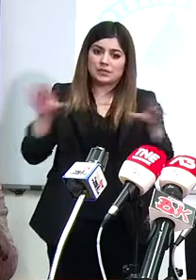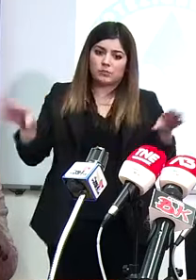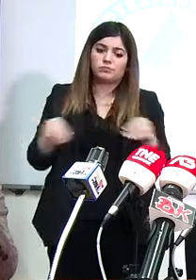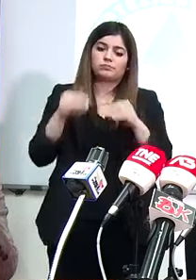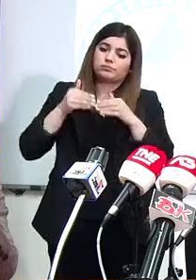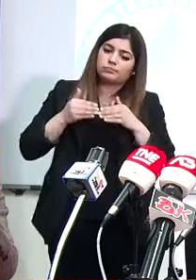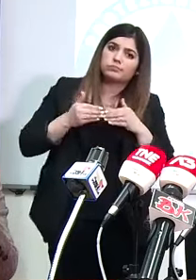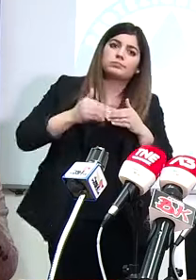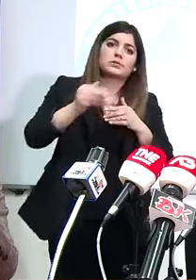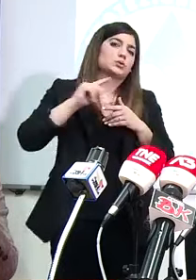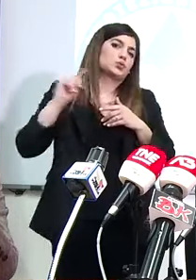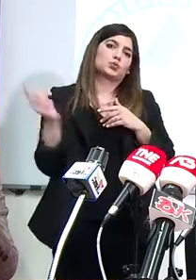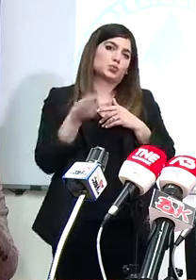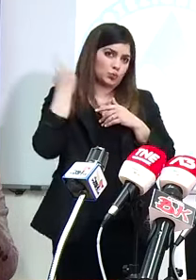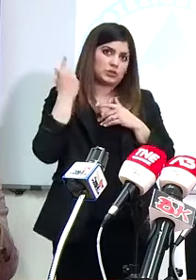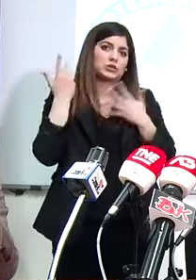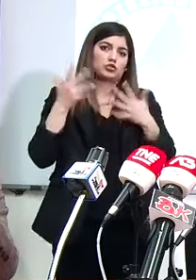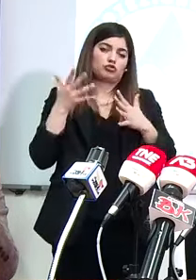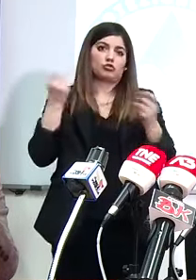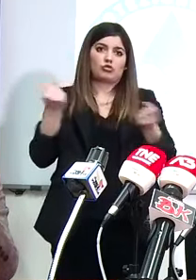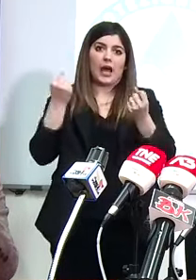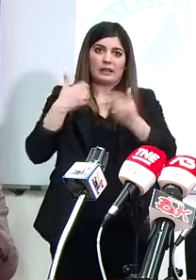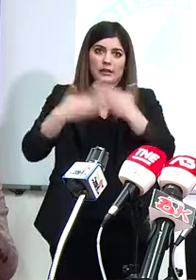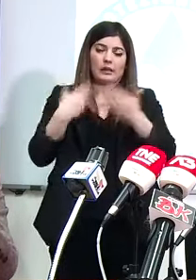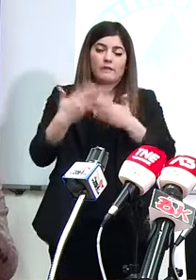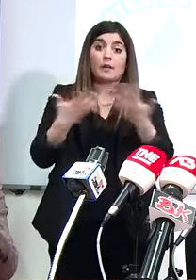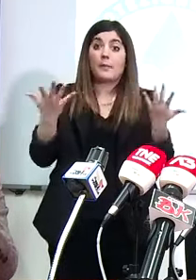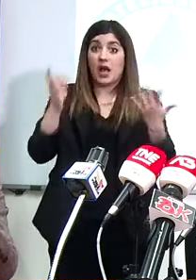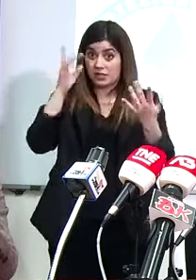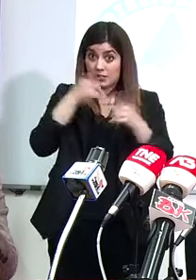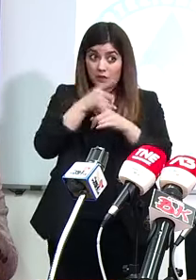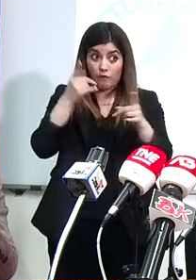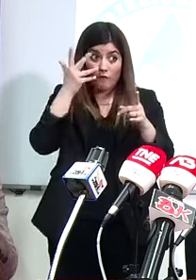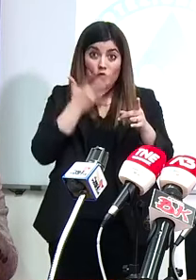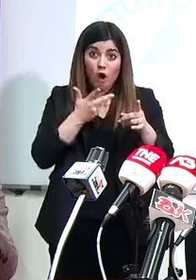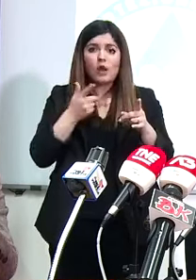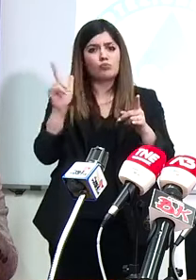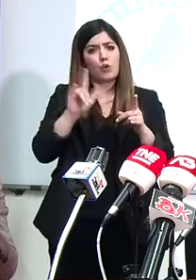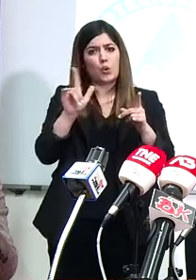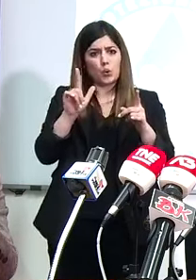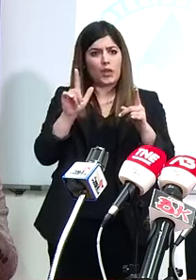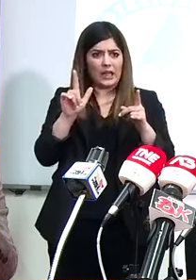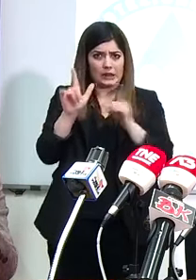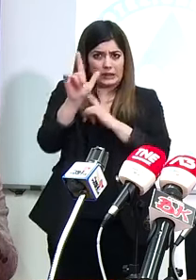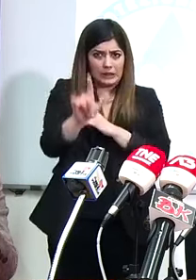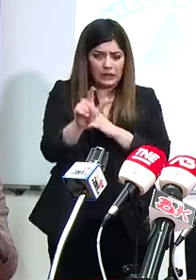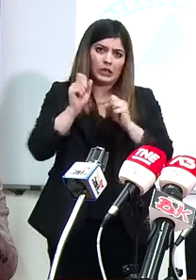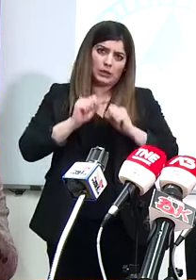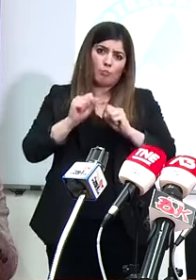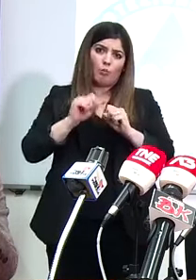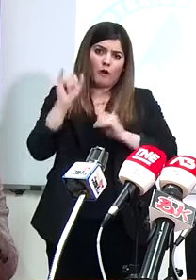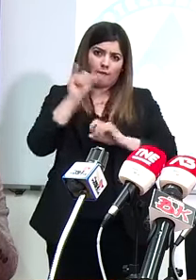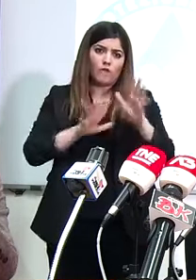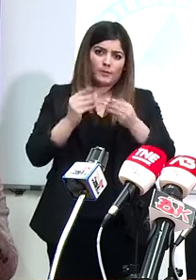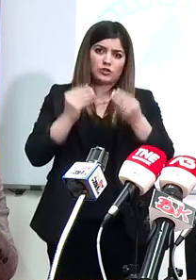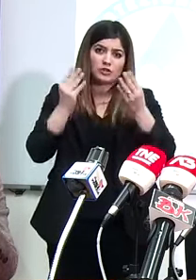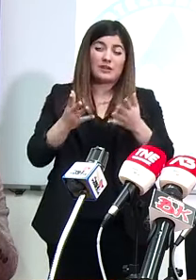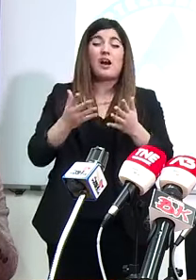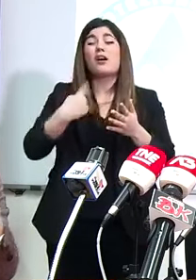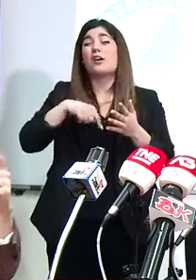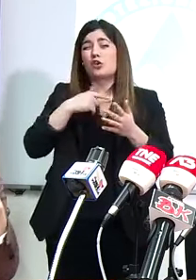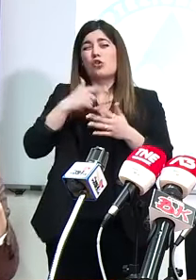in maniera molto attiva però se volete per lui e di proviamo a capire rispetto quei 90 mila che noi avevamo comunque